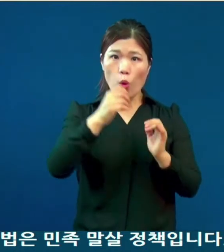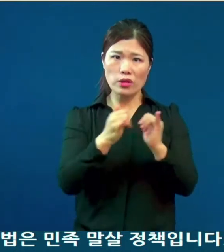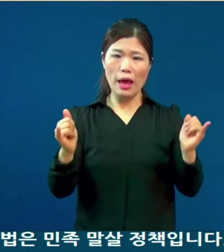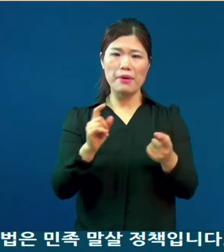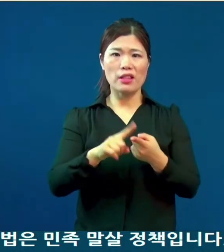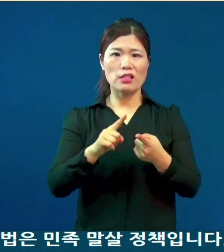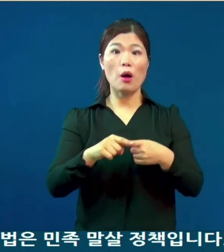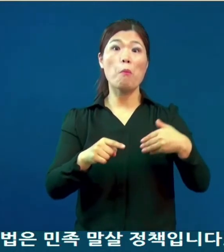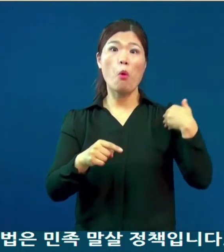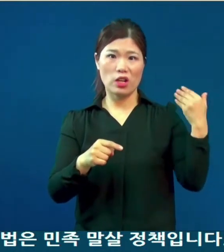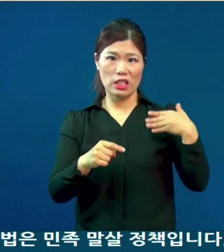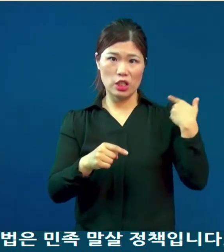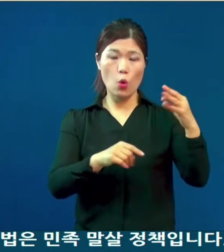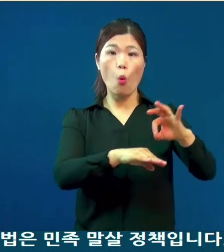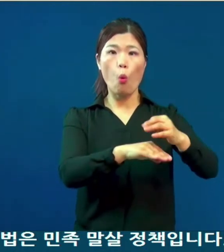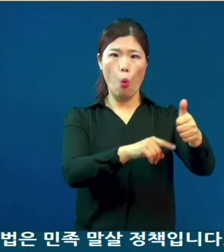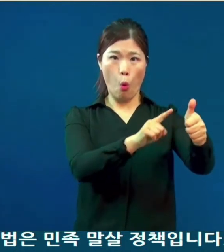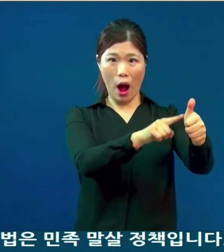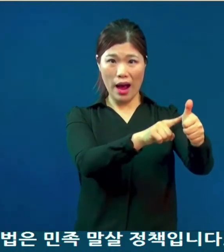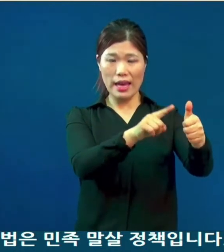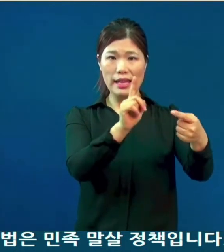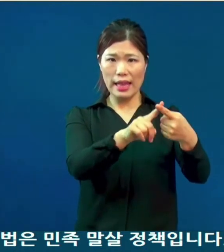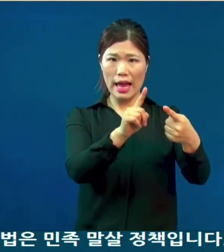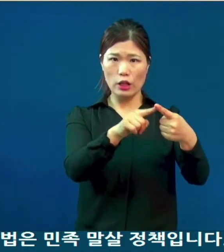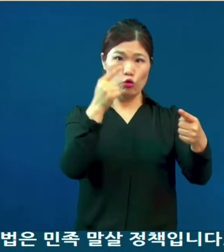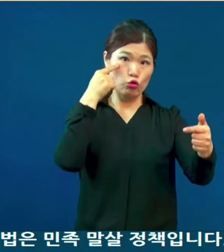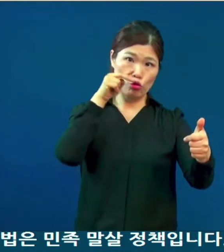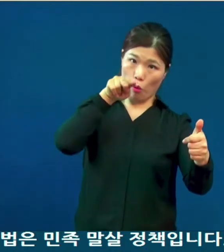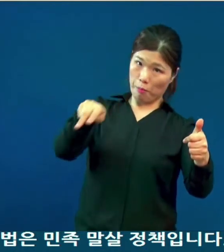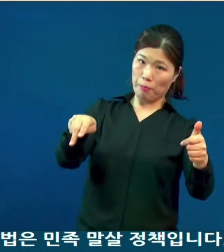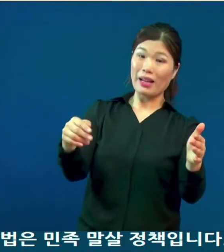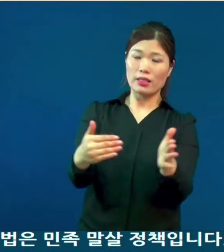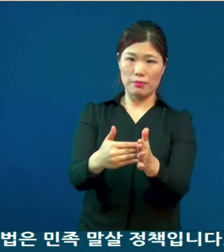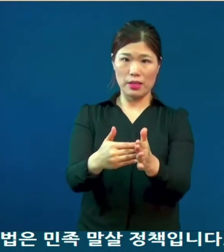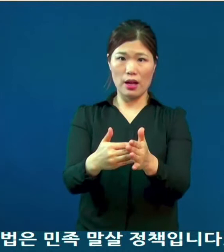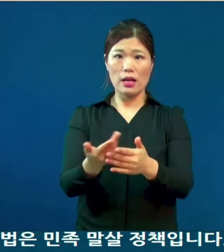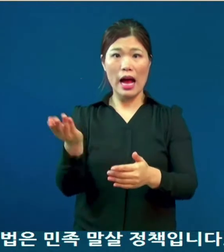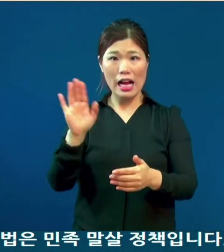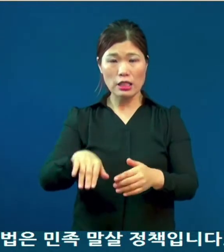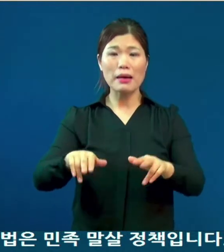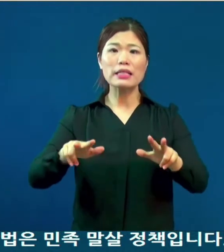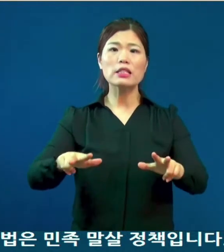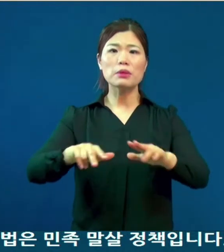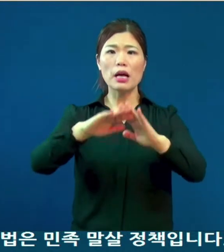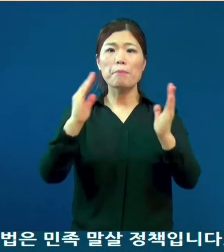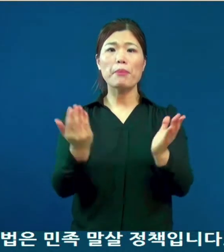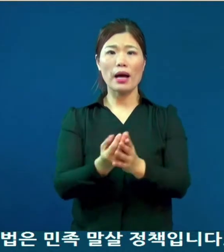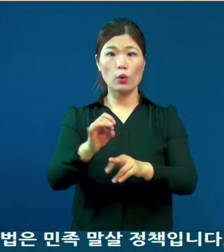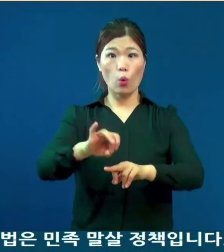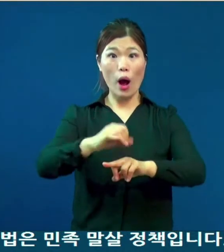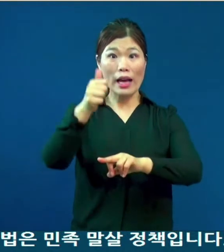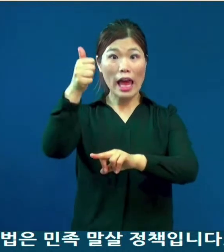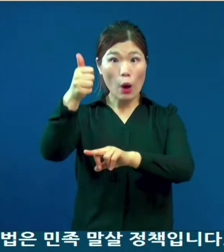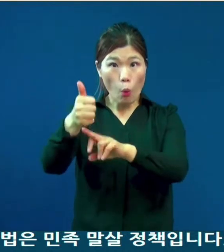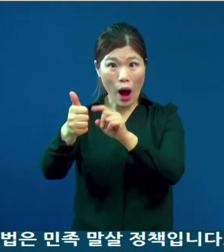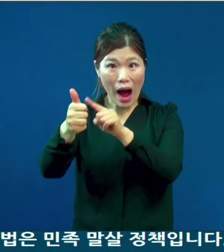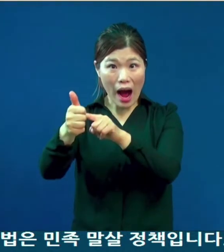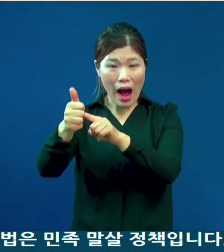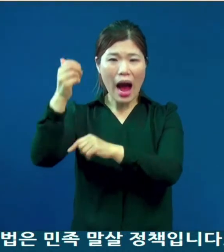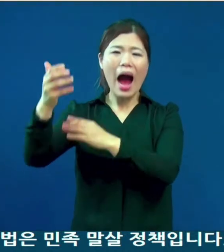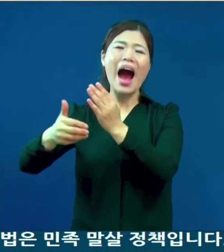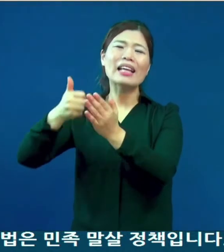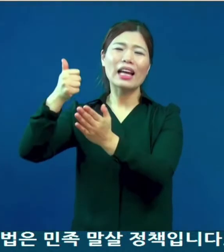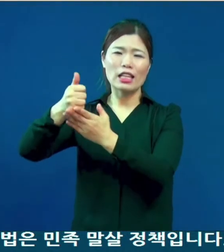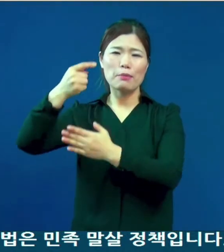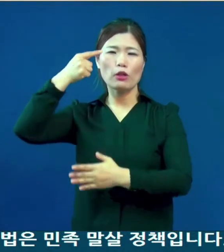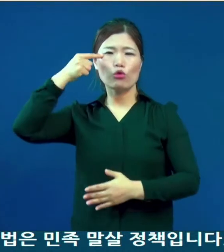왕, 이 인간왕의 시선으로 보았는데 이제는 만왕의 왕, 그 하나님의 시선으로